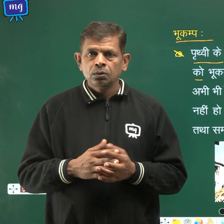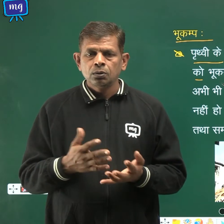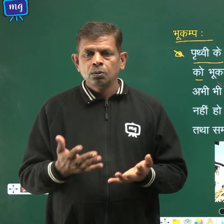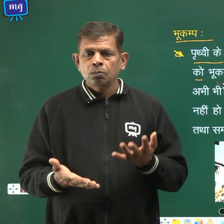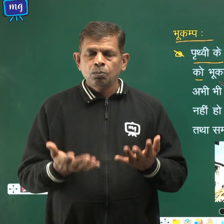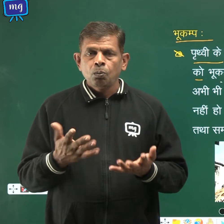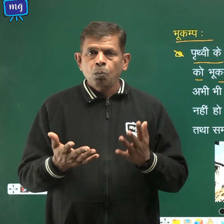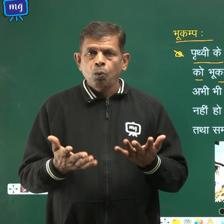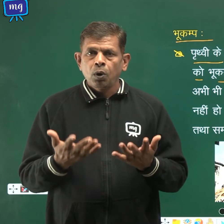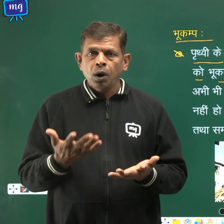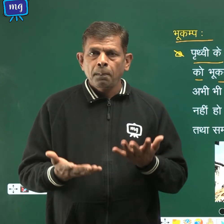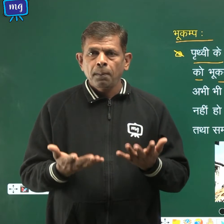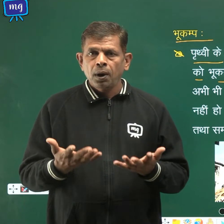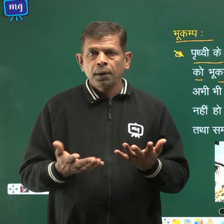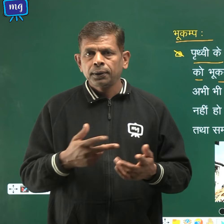भूकंप कहते हैं।